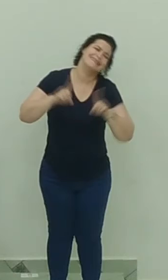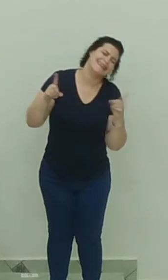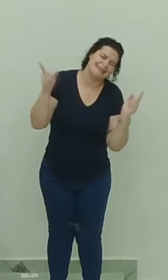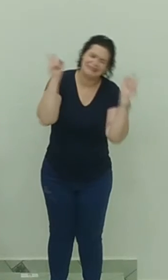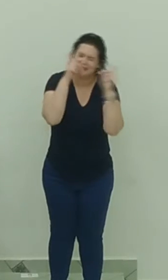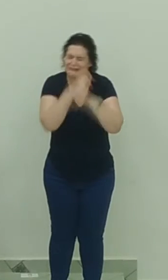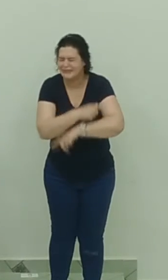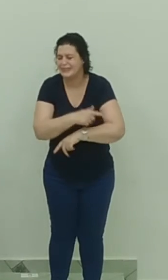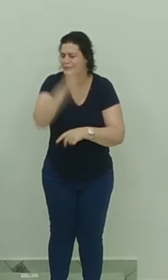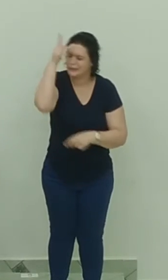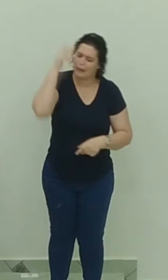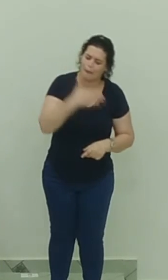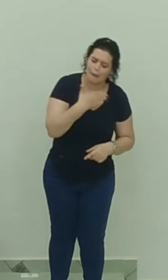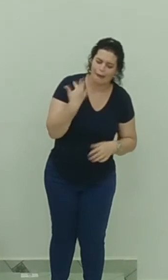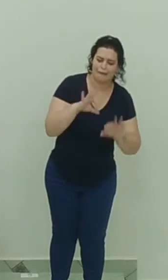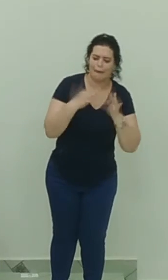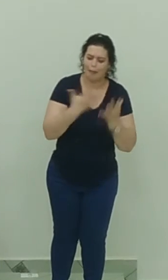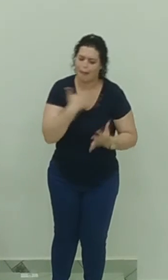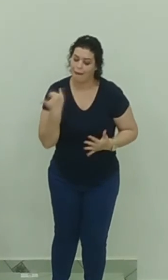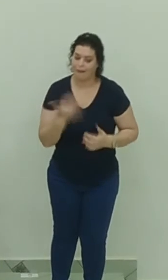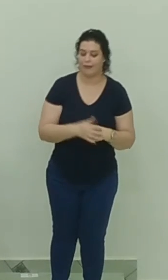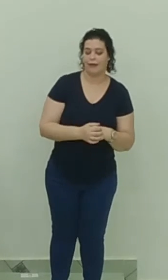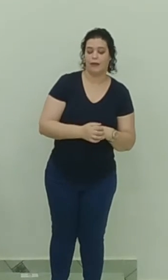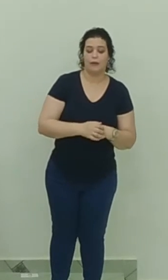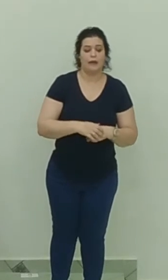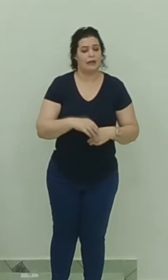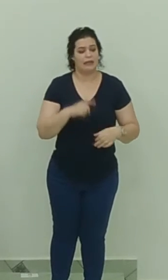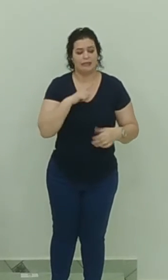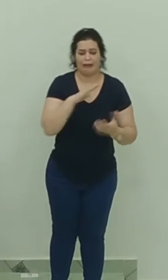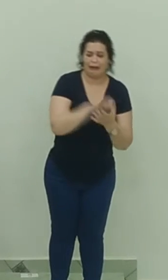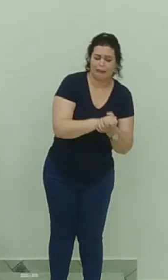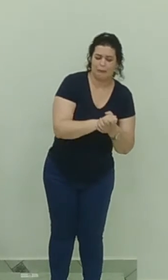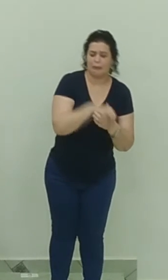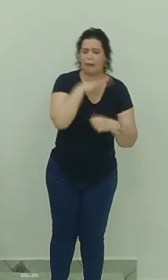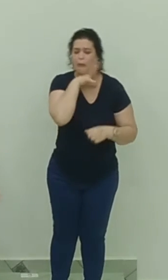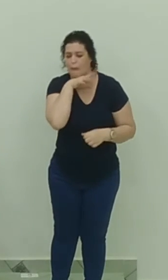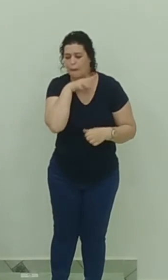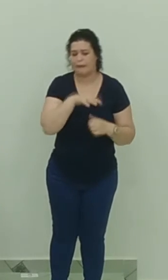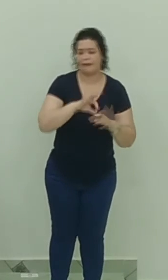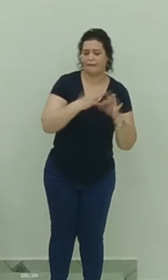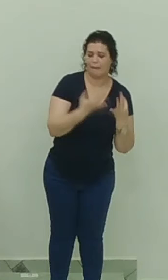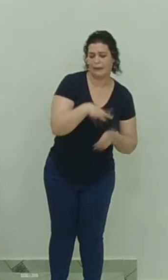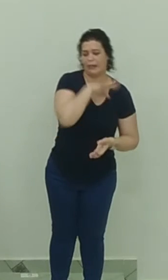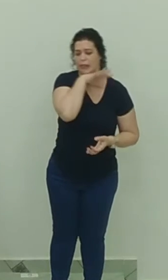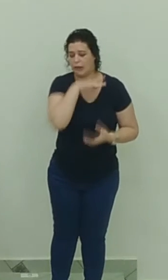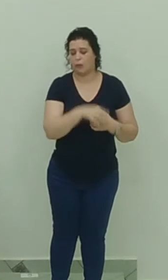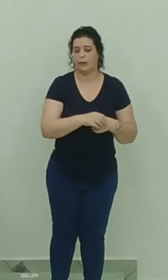morte de outro, o casamento, o filho, a crise. Mas peraí, você vai servir a Deus ou você não